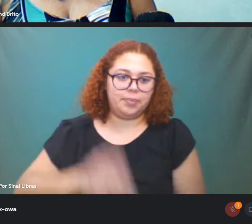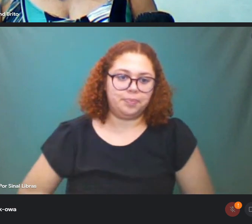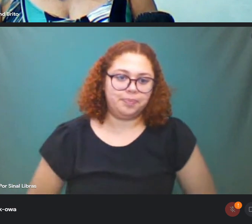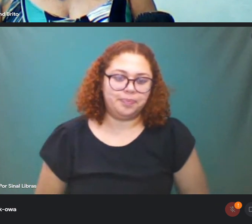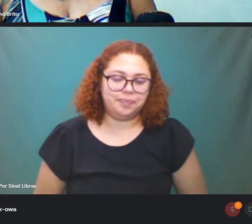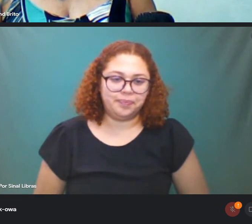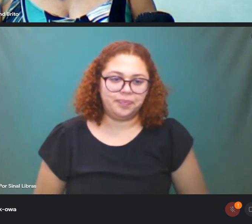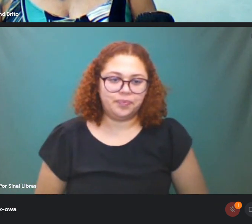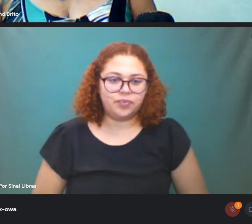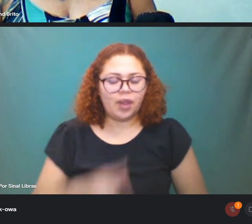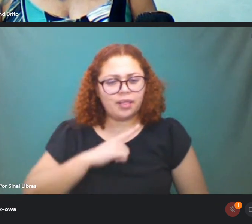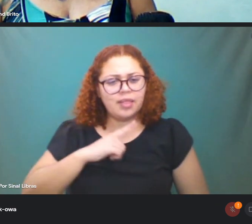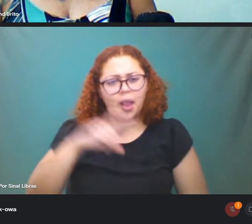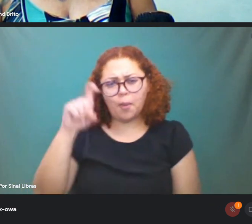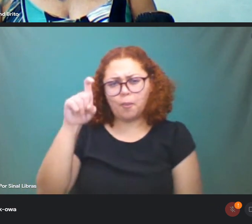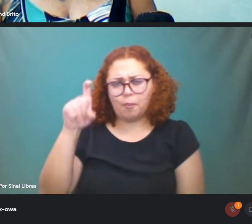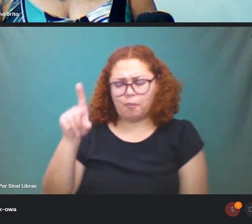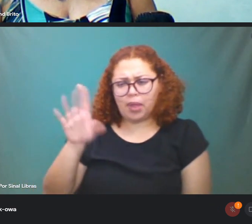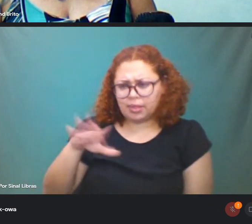você conhece.